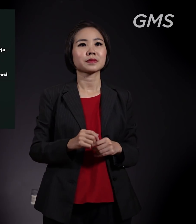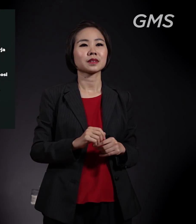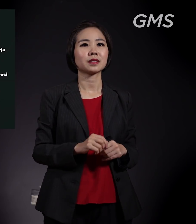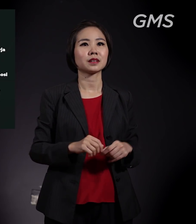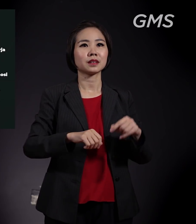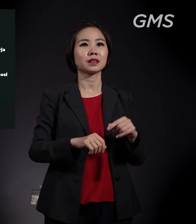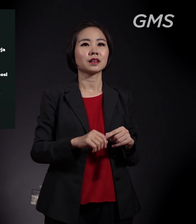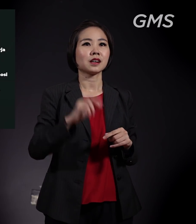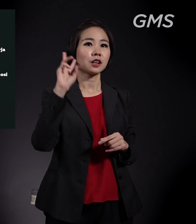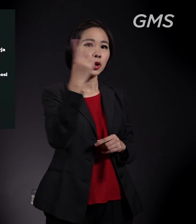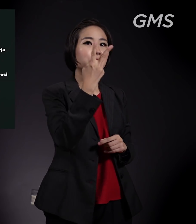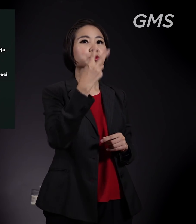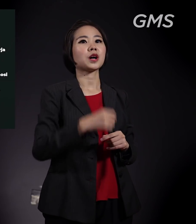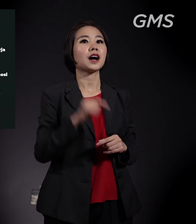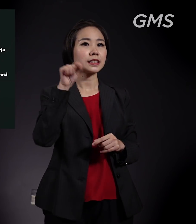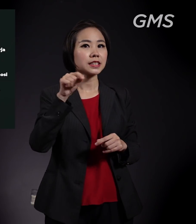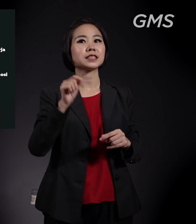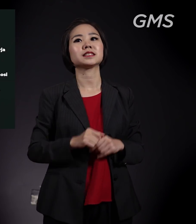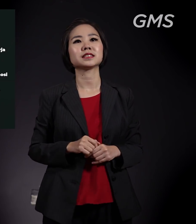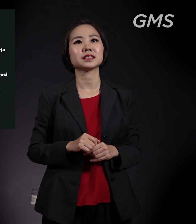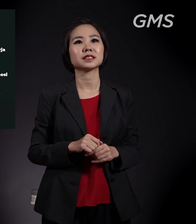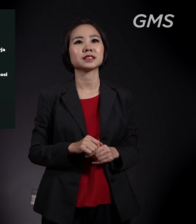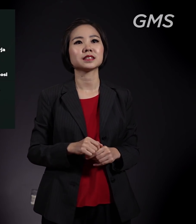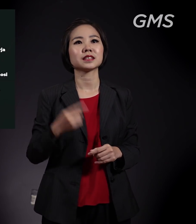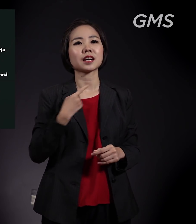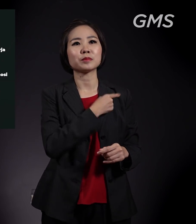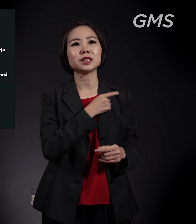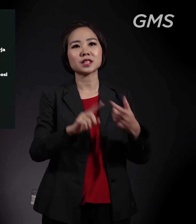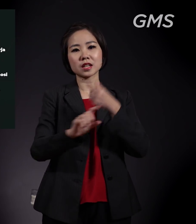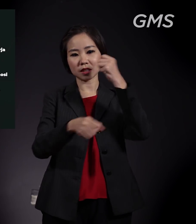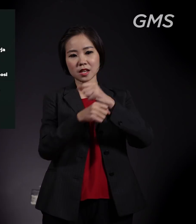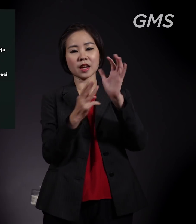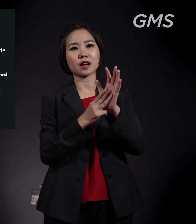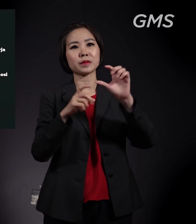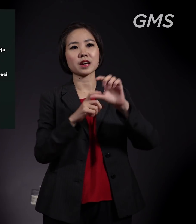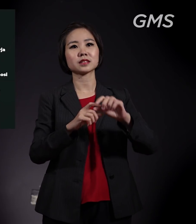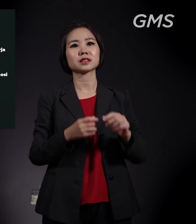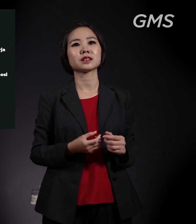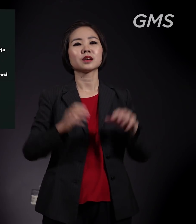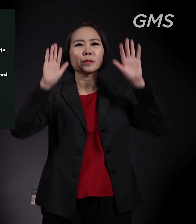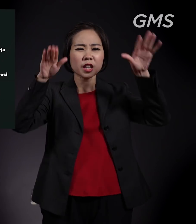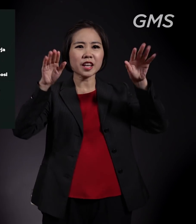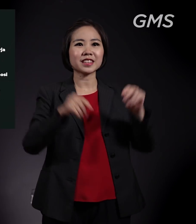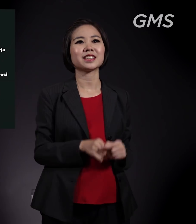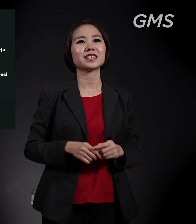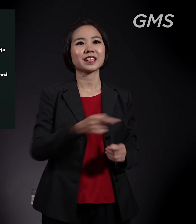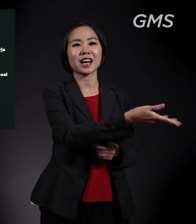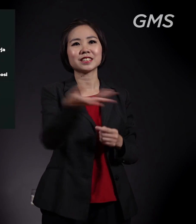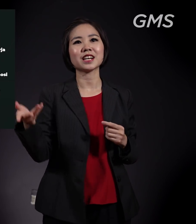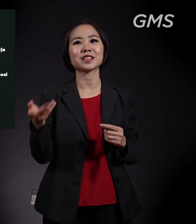dari Gereja Mawar Sharon ingin memberkati Anda. Jadi Anda juga bisa klik fitur lowongan kerja ini dan Anda bisa